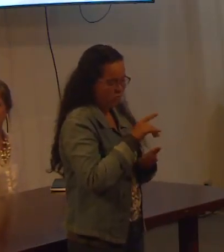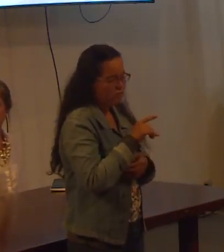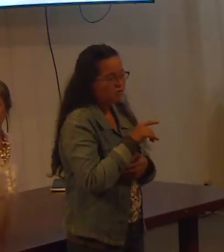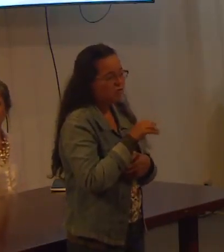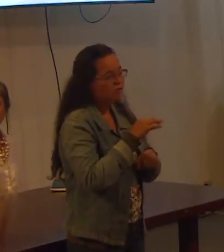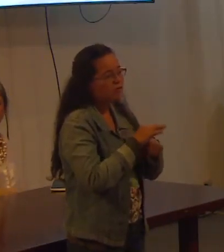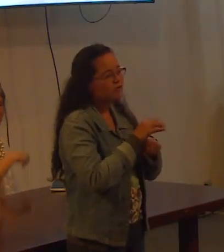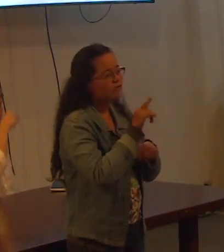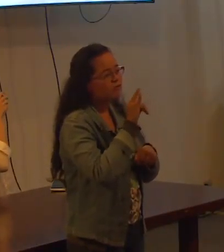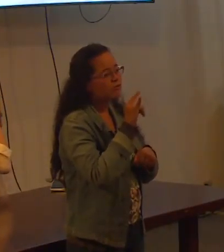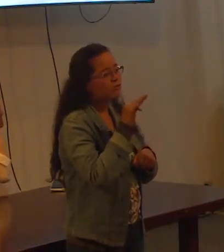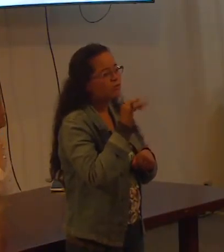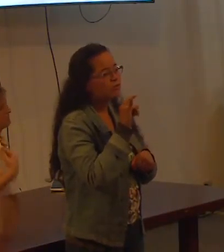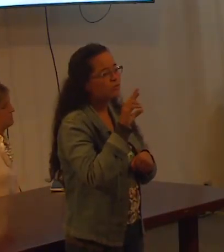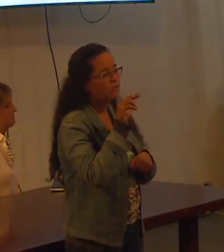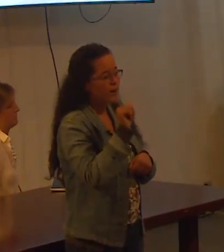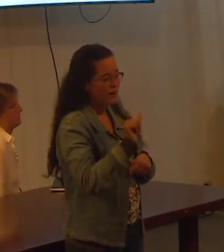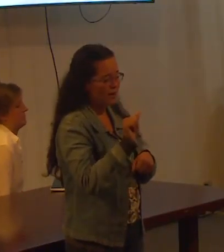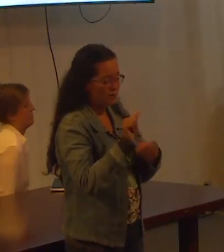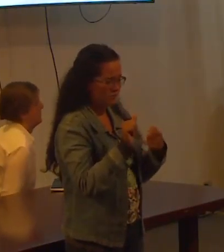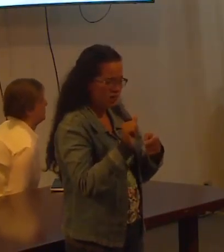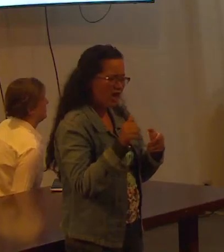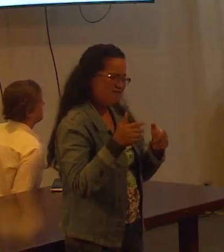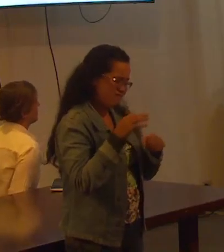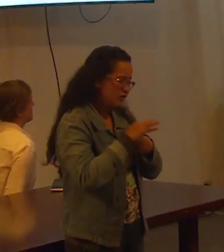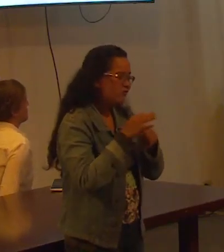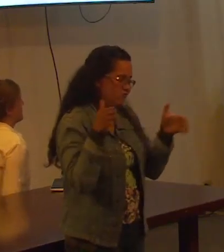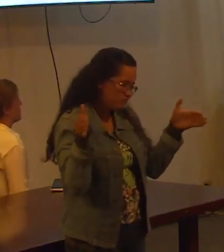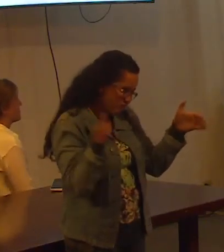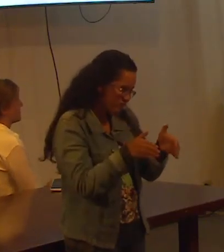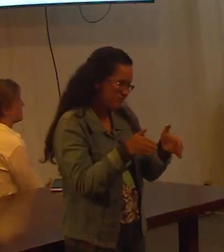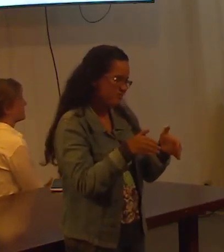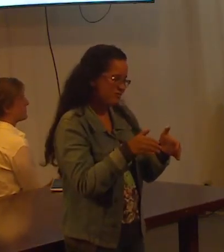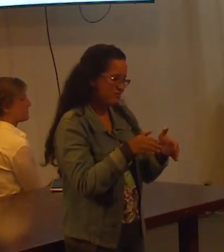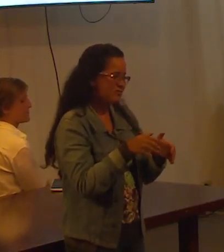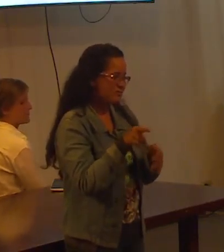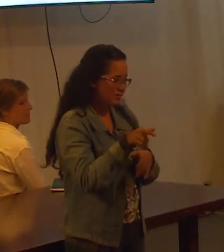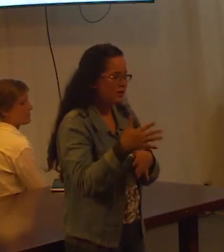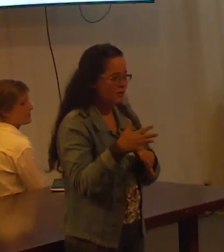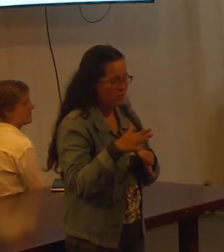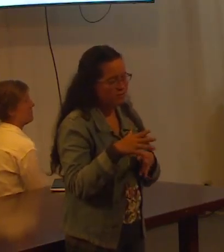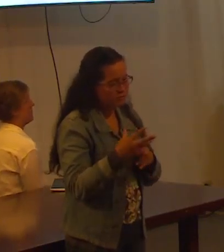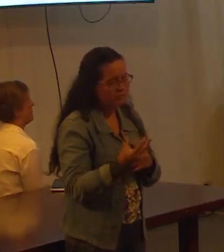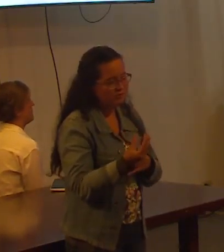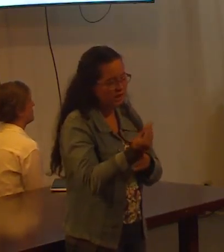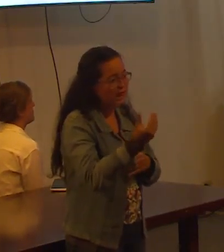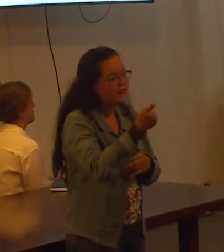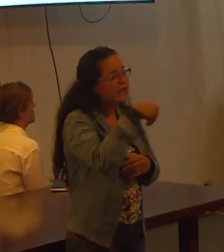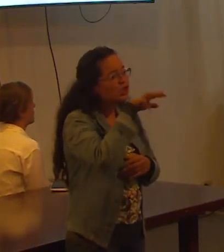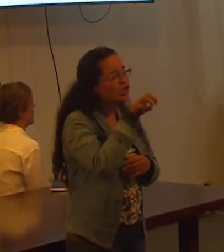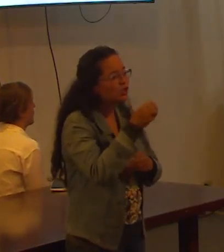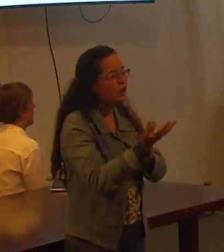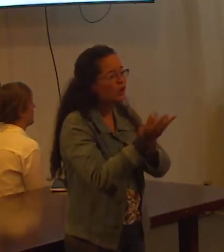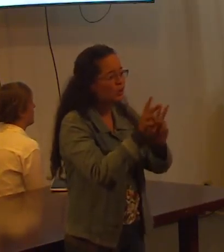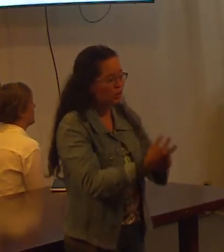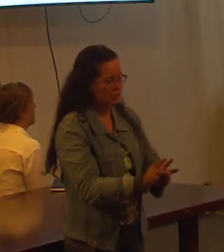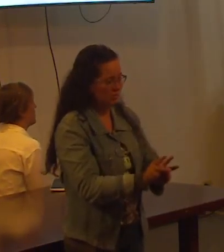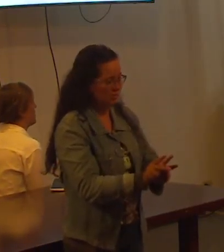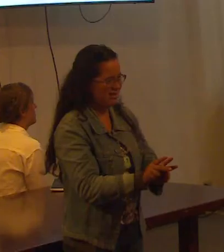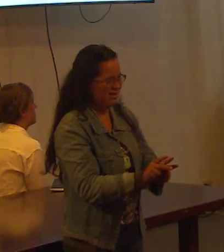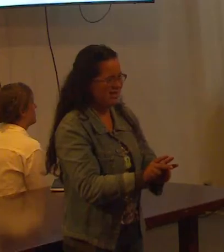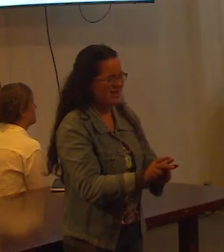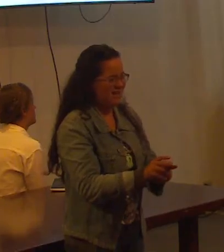es una fundación pequeña que tiene un grupo interdisciplinar muy pequeño, y como son 18 estudiantes, pues siempre estábamos como